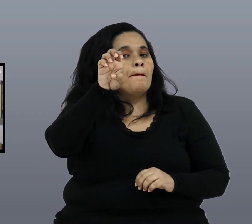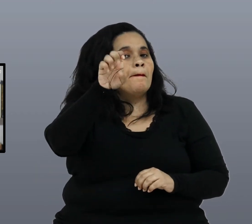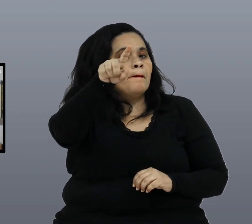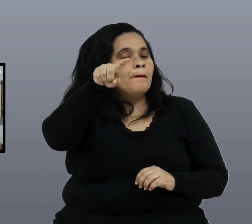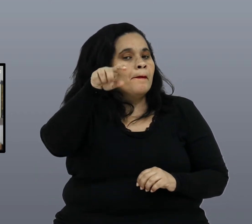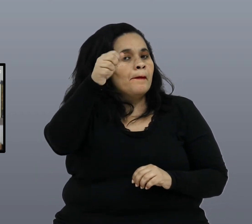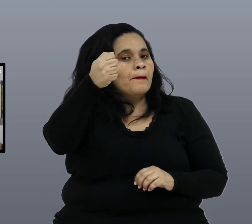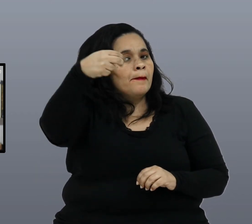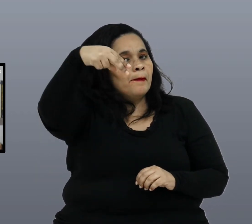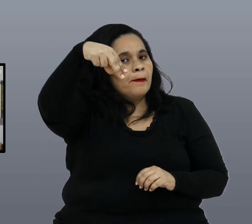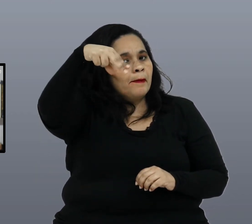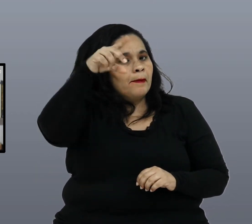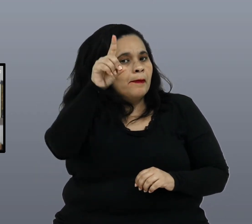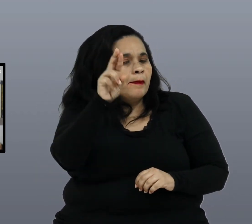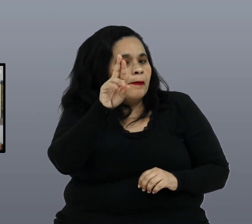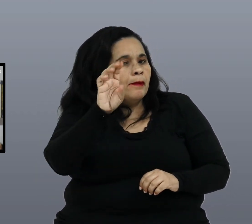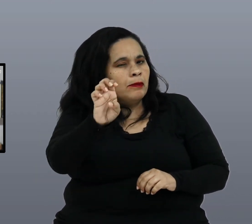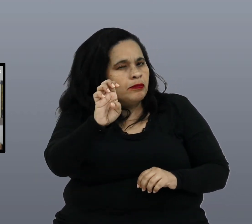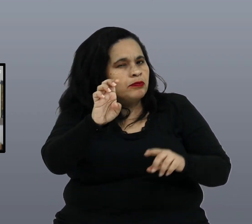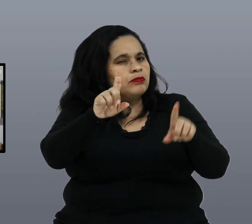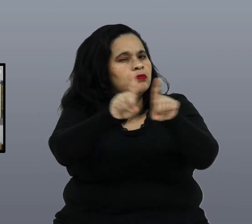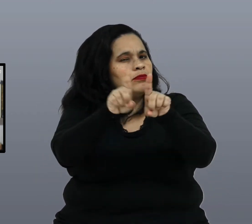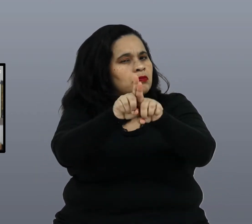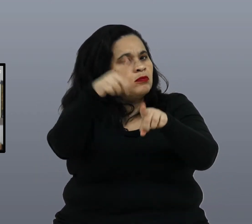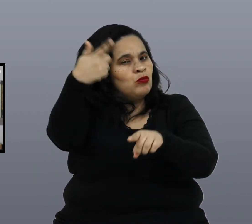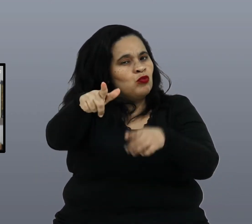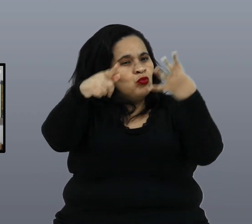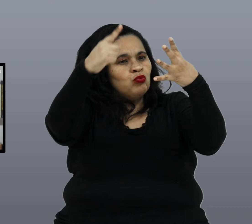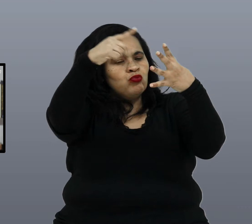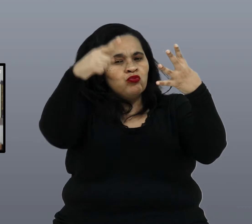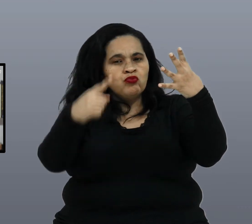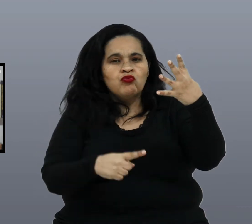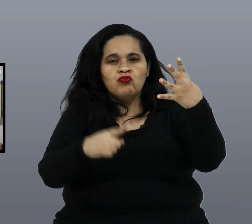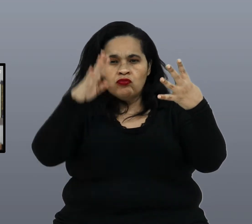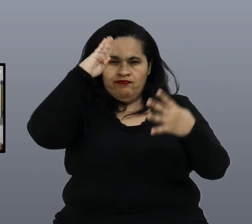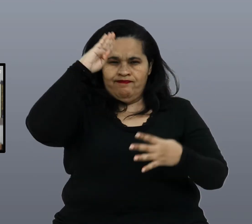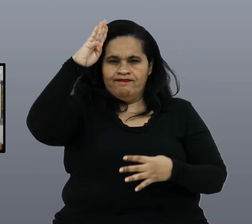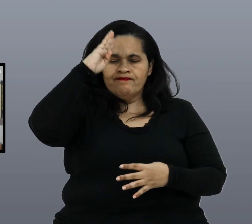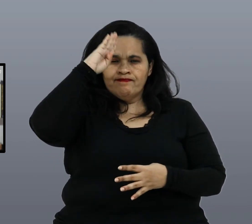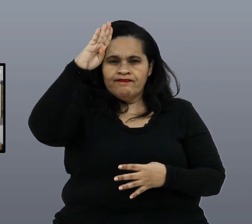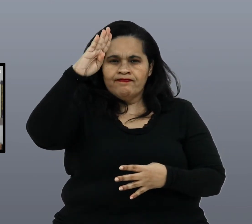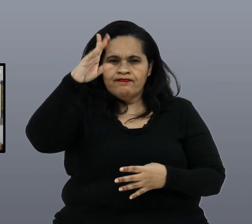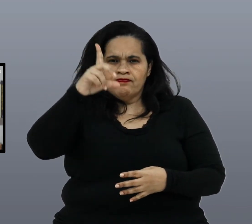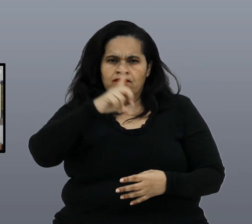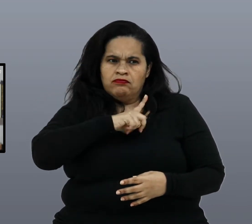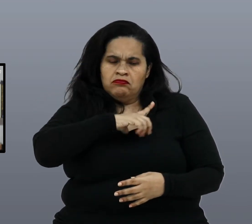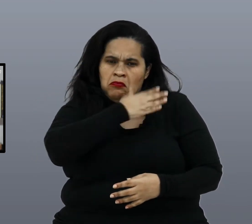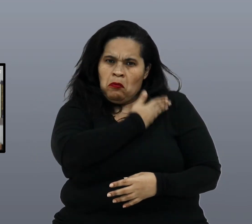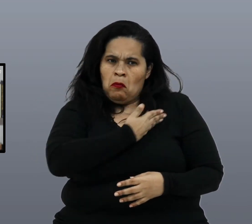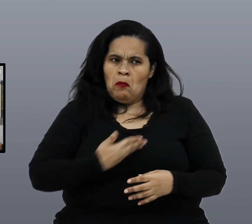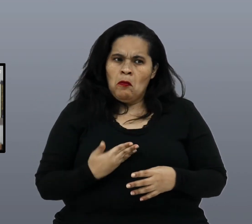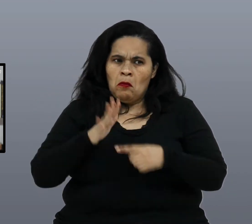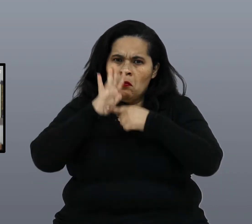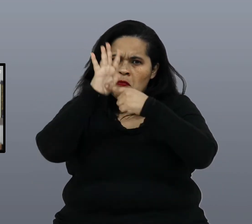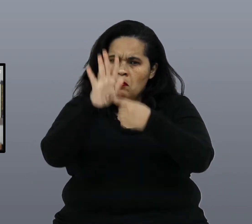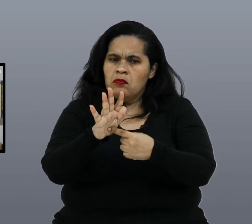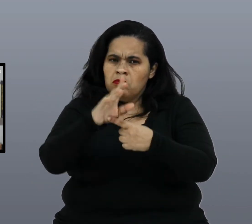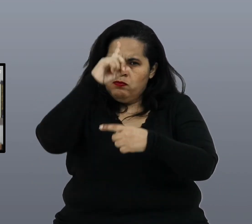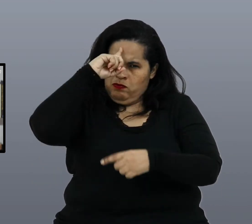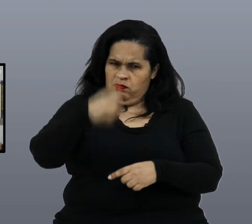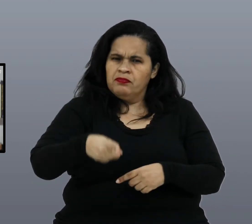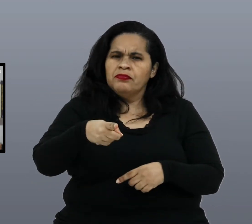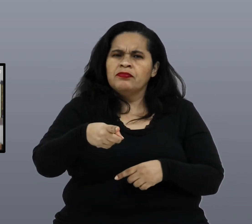4 generais, a ideia é que foi dado a eles autoridade. Mais uma vez, está mostrando Deus